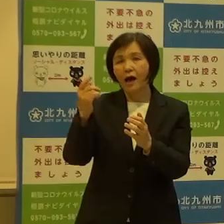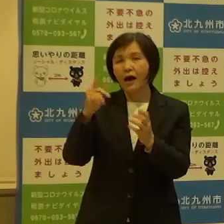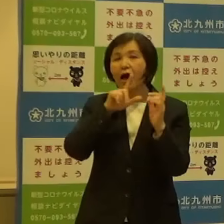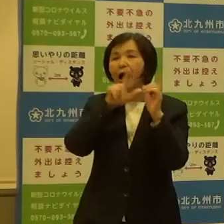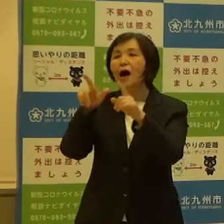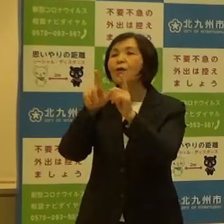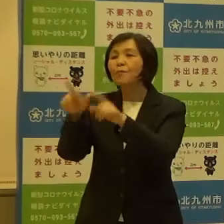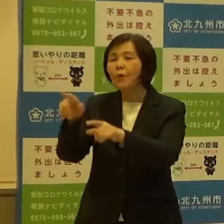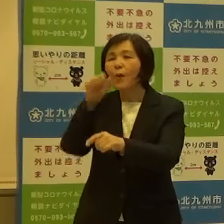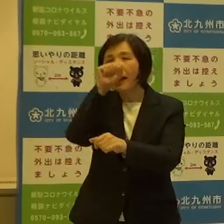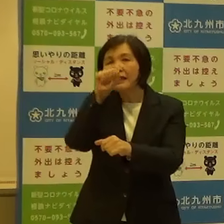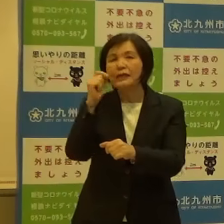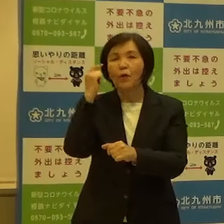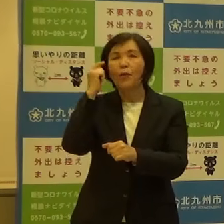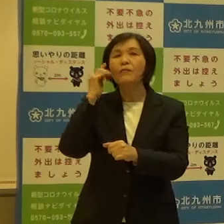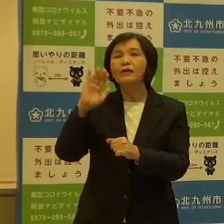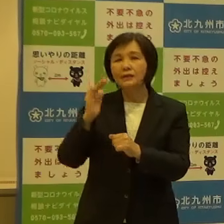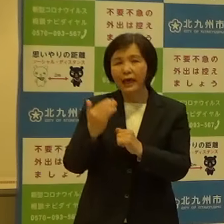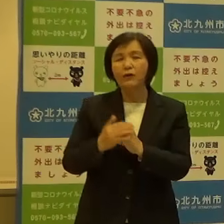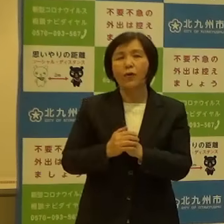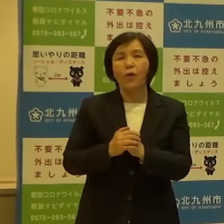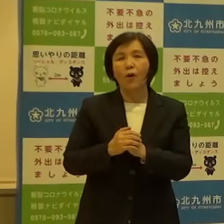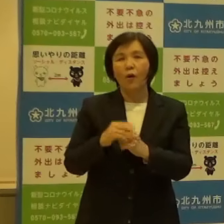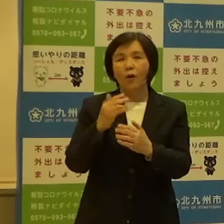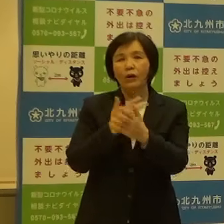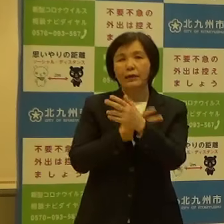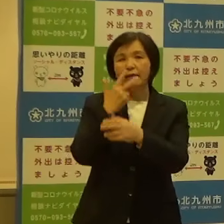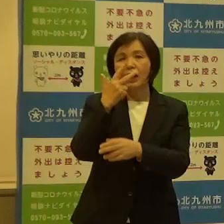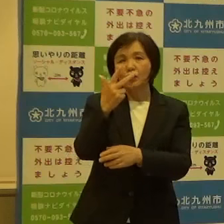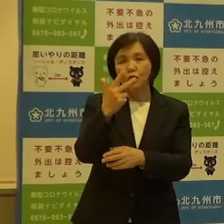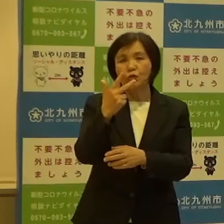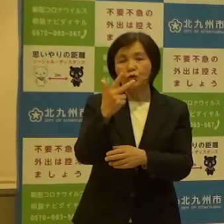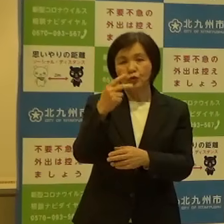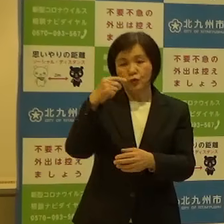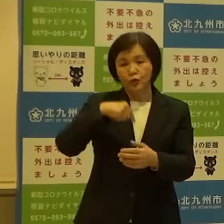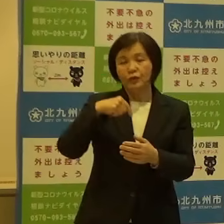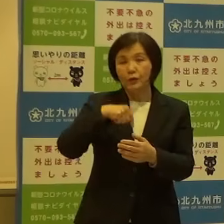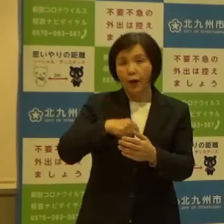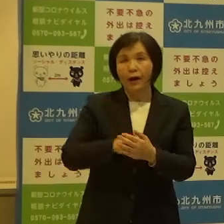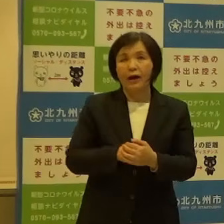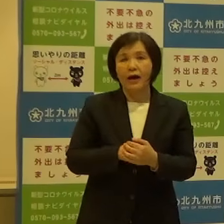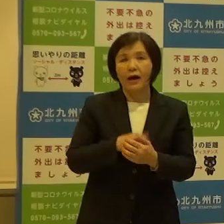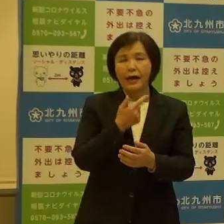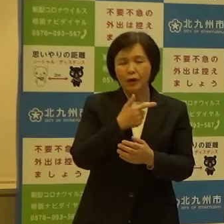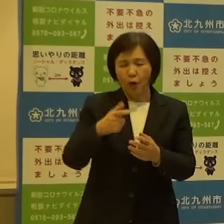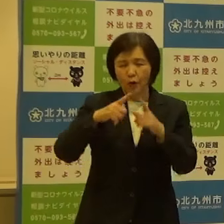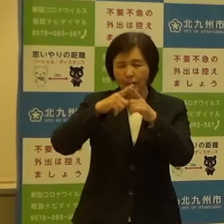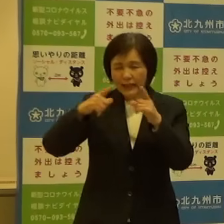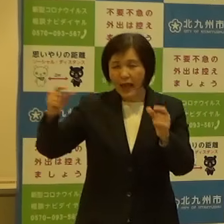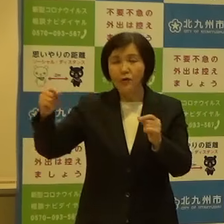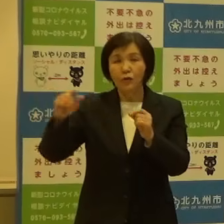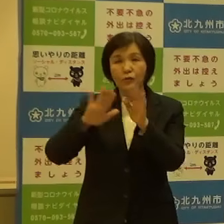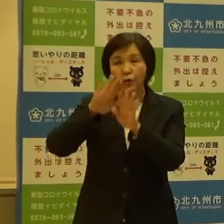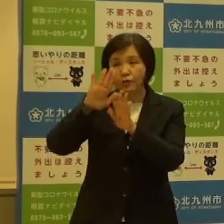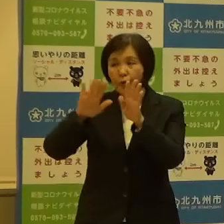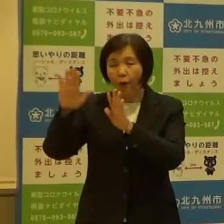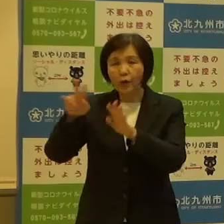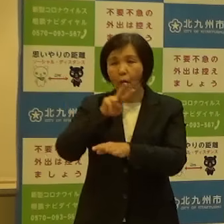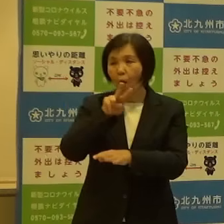ども、これは市としてはですね、全国のいろんな動向を見まして、